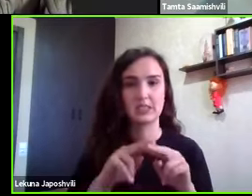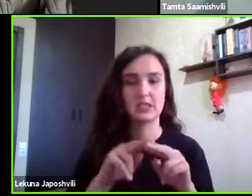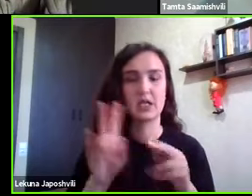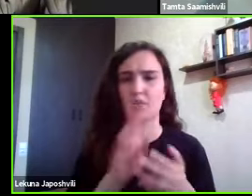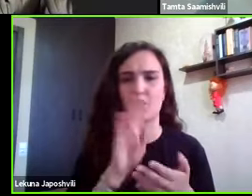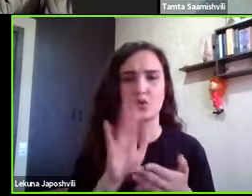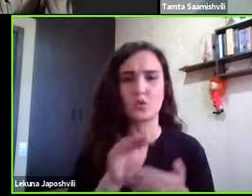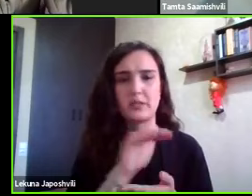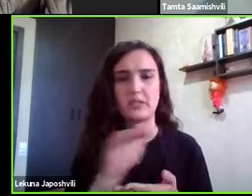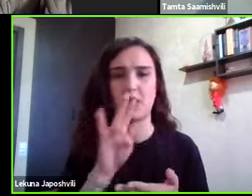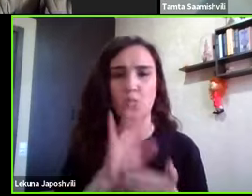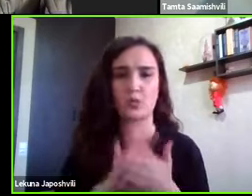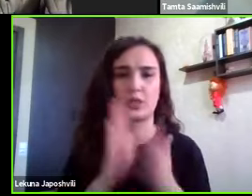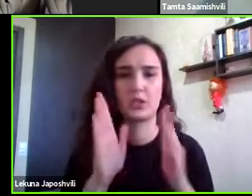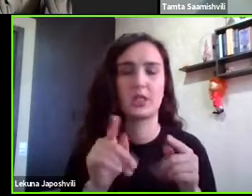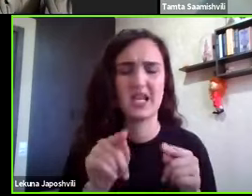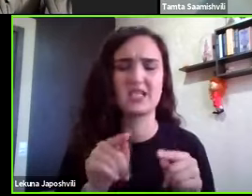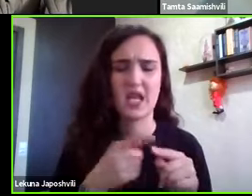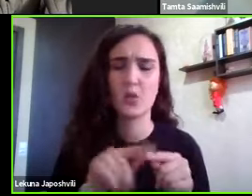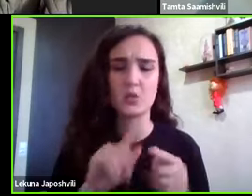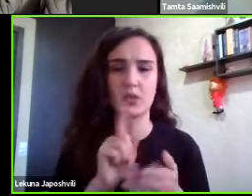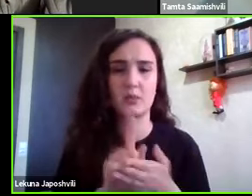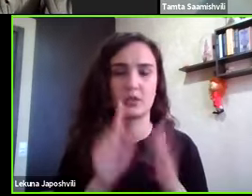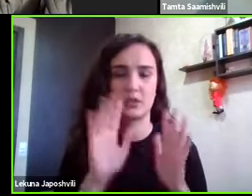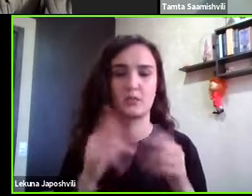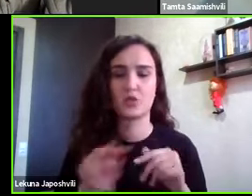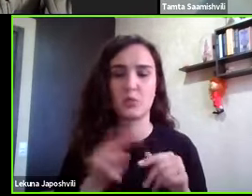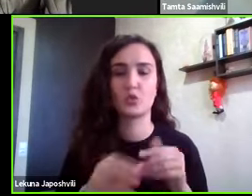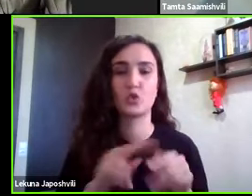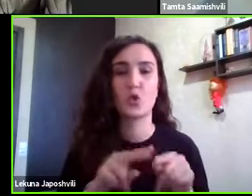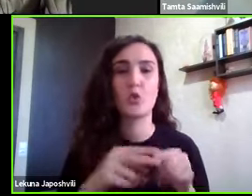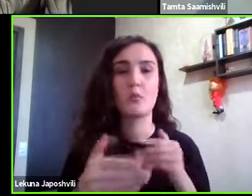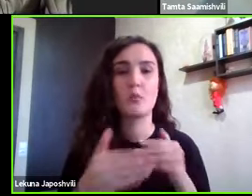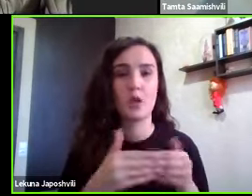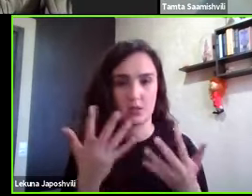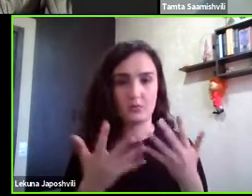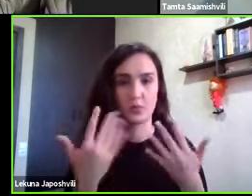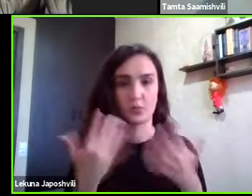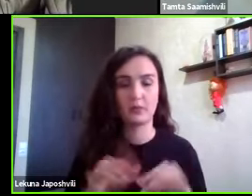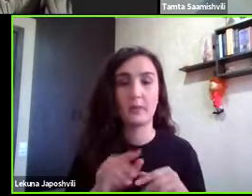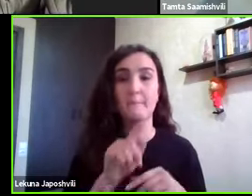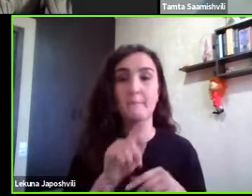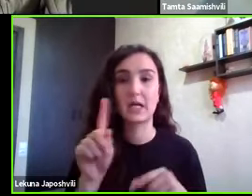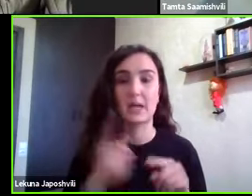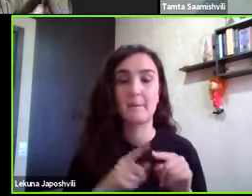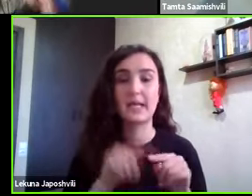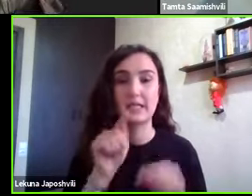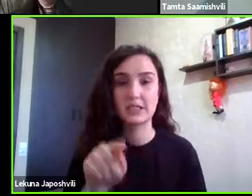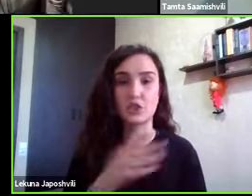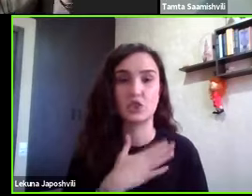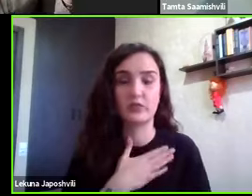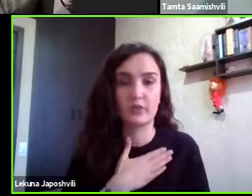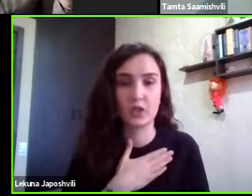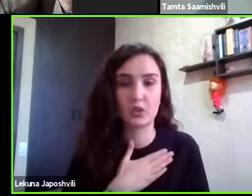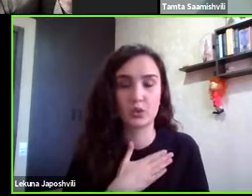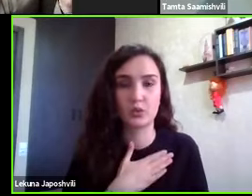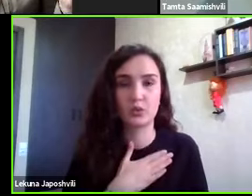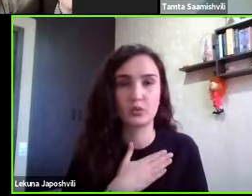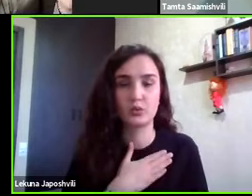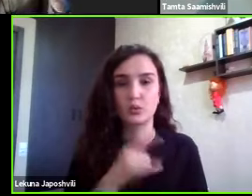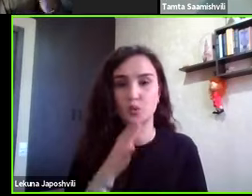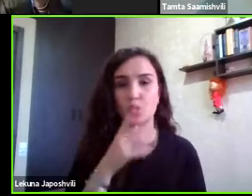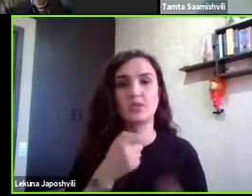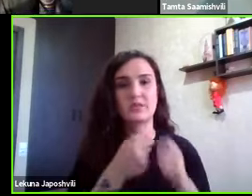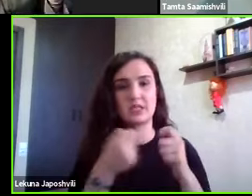და ეს მოხდება შემდგომში ალბათ უკვე მაგრამ იცით რა ეს ჩვენ დროს წელავთ